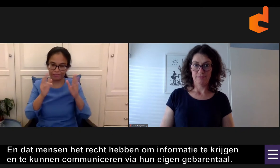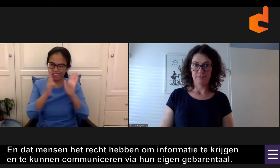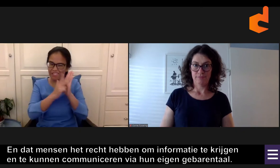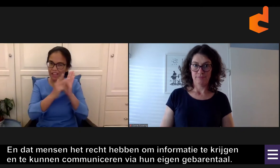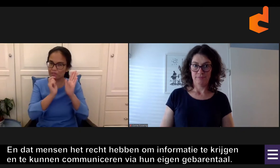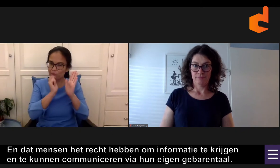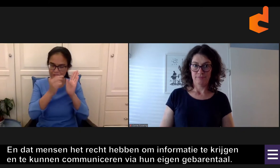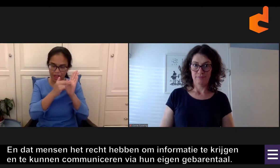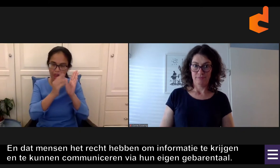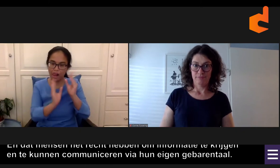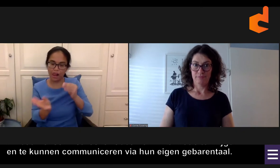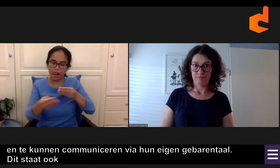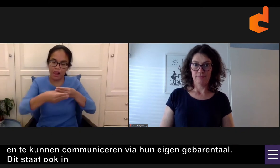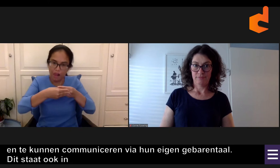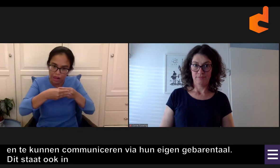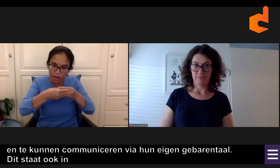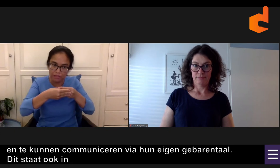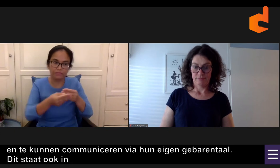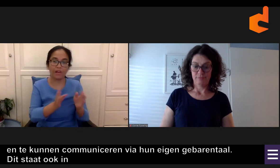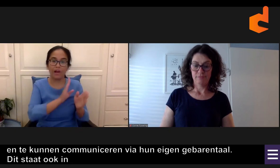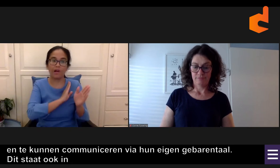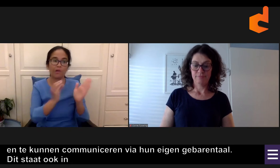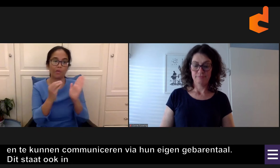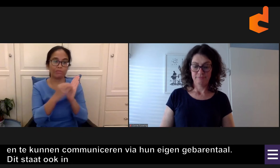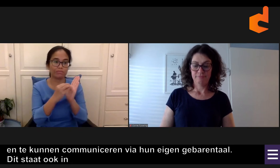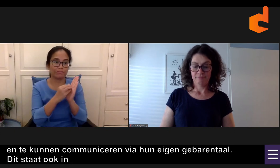Dit staat ook in de memo.